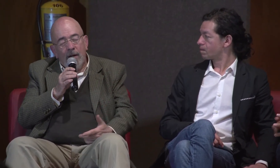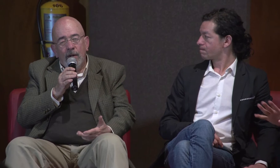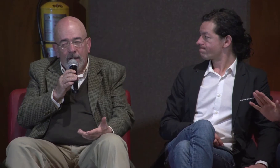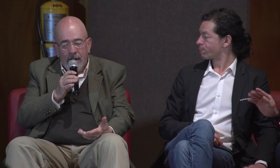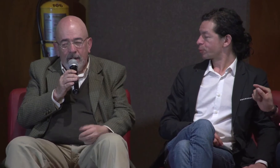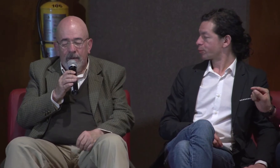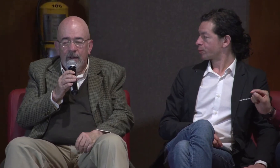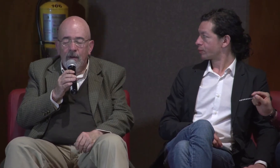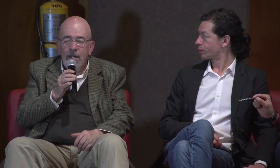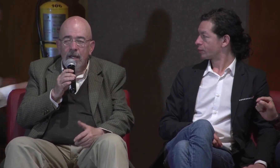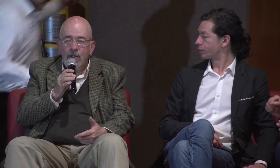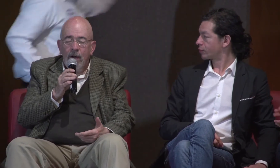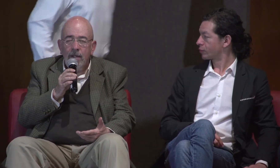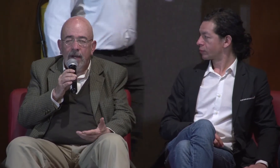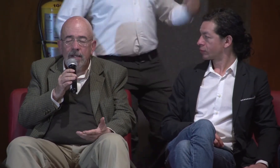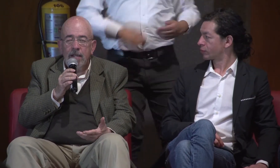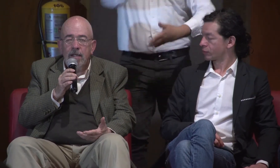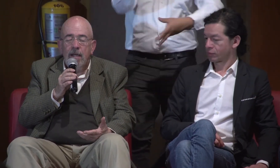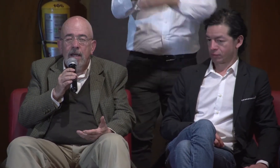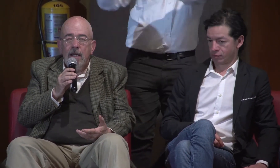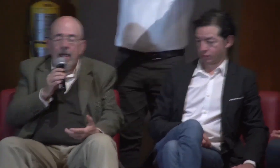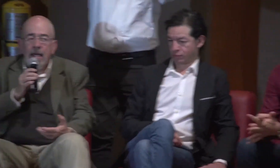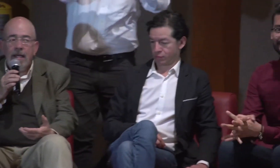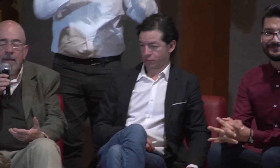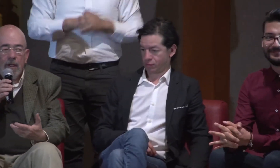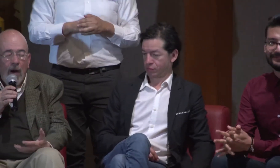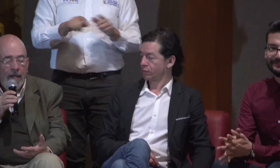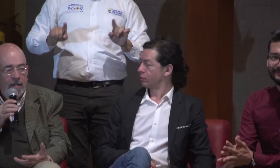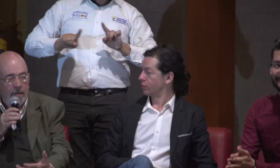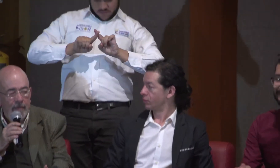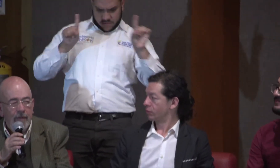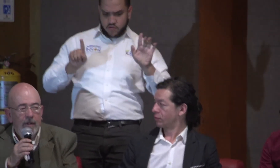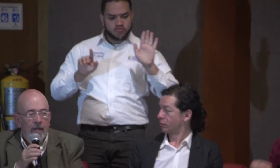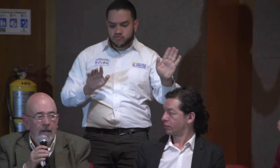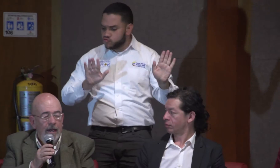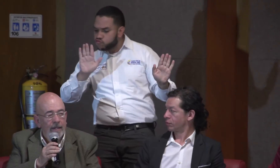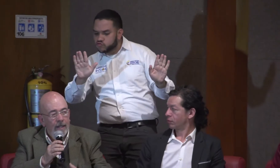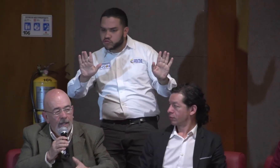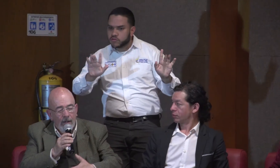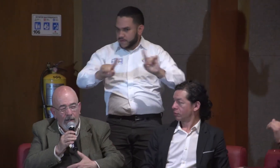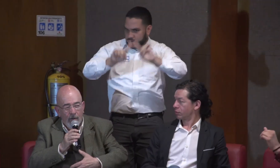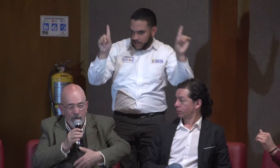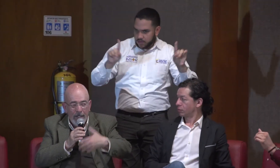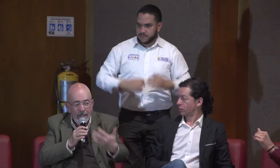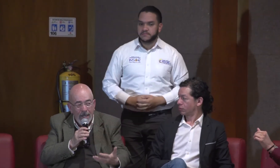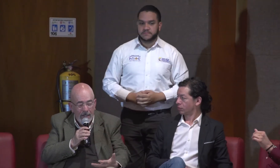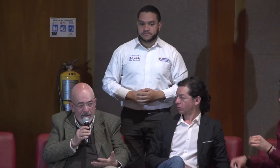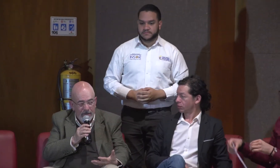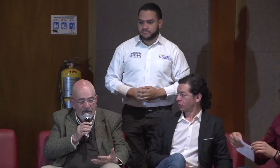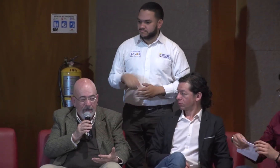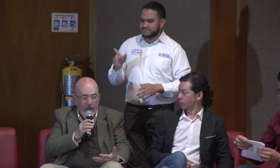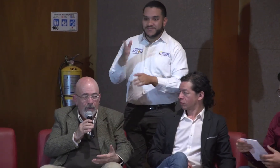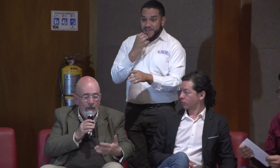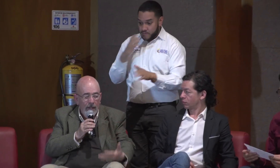Adicionalmente hay algo que quiero decir, que son las diferencias individuales entre los que hacen